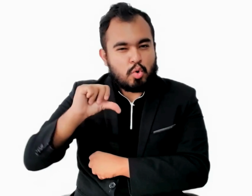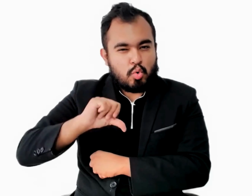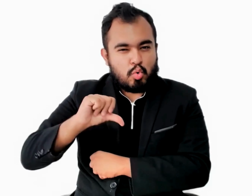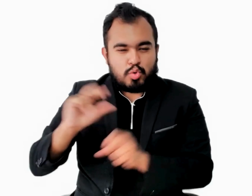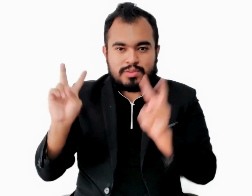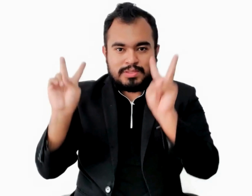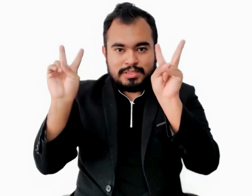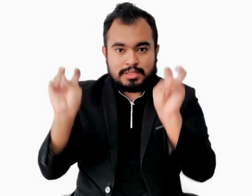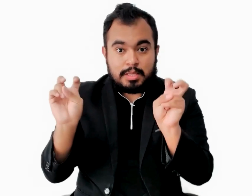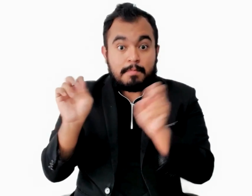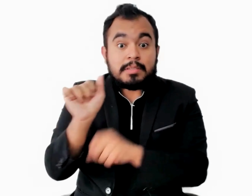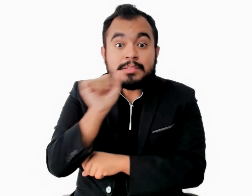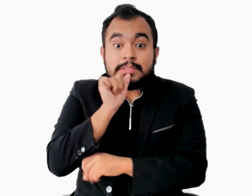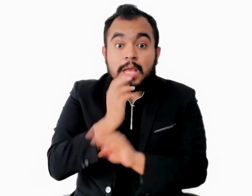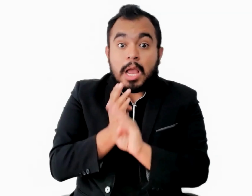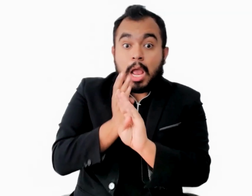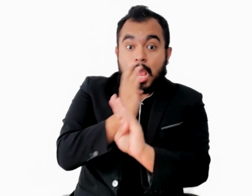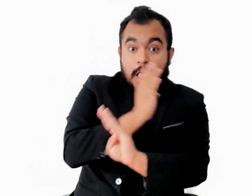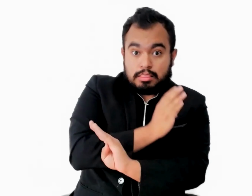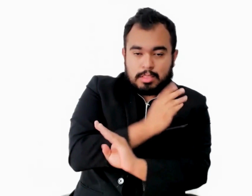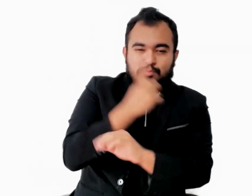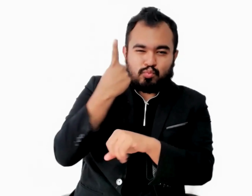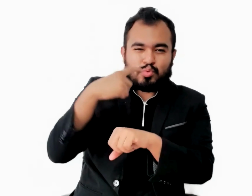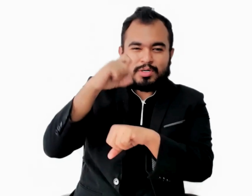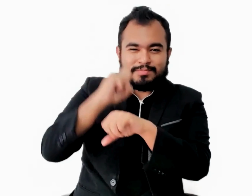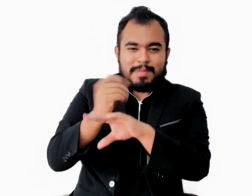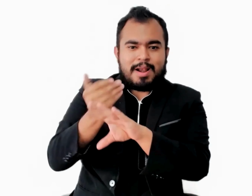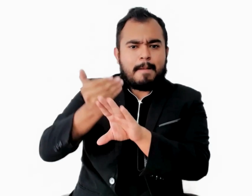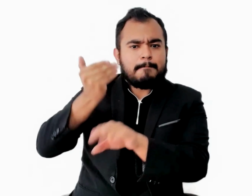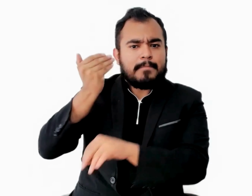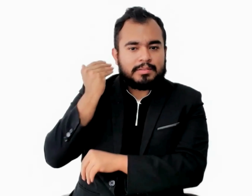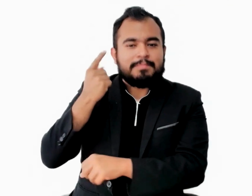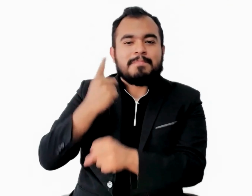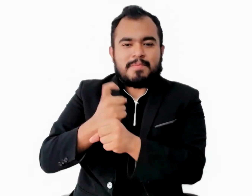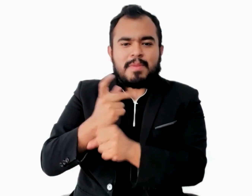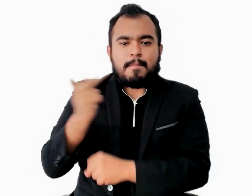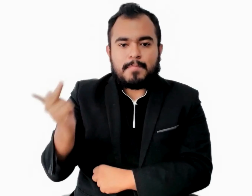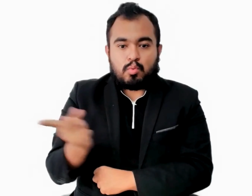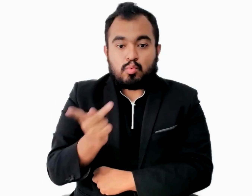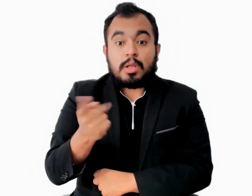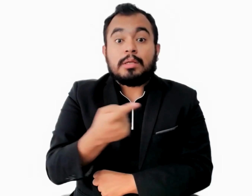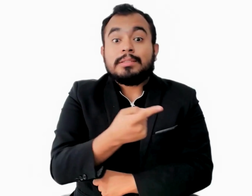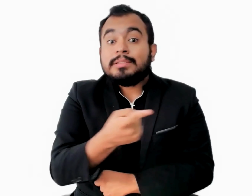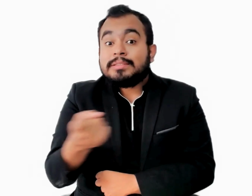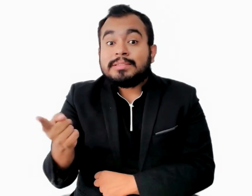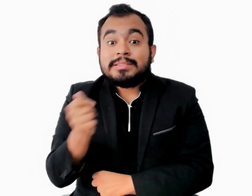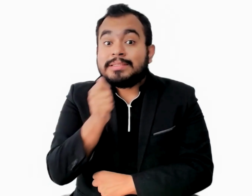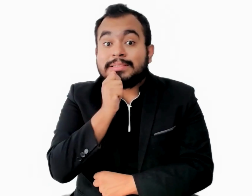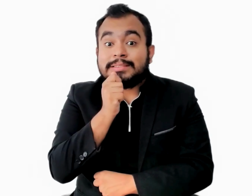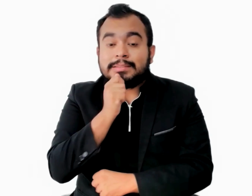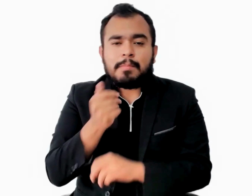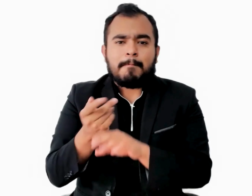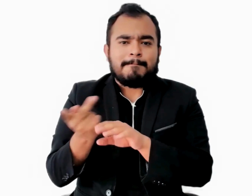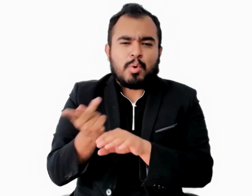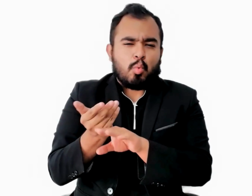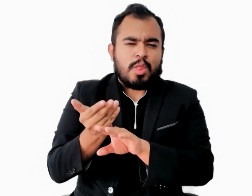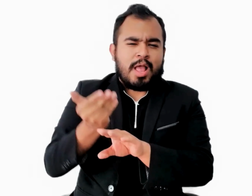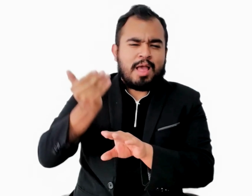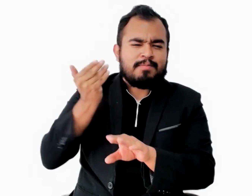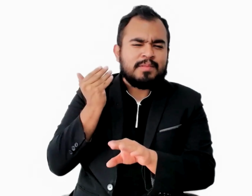el día de hoy. Si no han escuchado la anterior, salió la semana pasada y pueden escuchar la primera pregunta. Para los que no escucharon la anterior, les platicamos